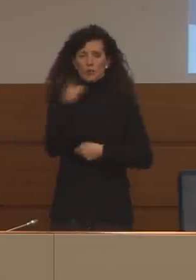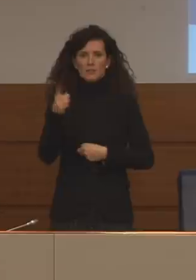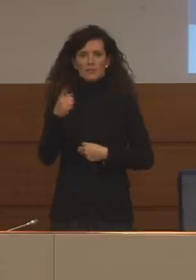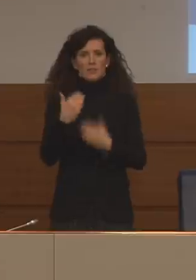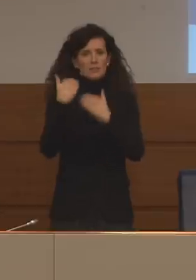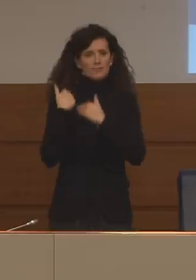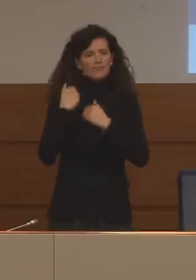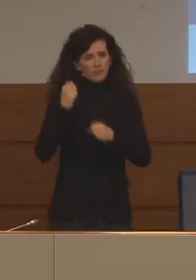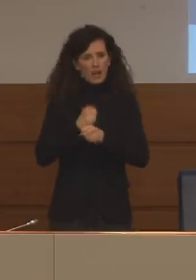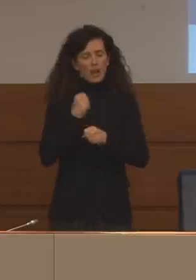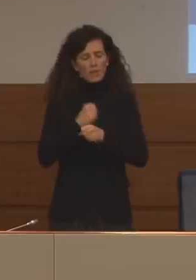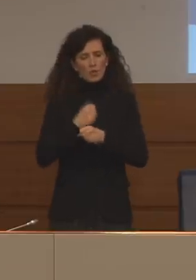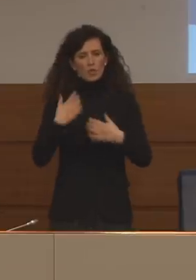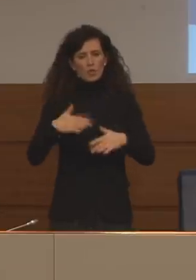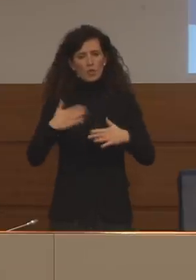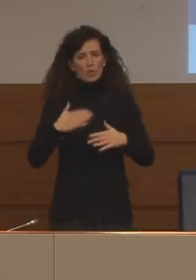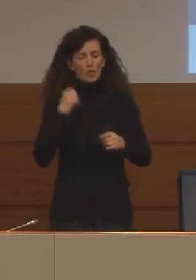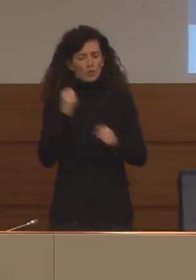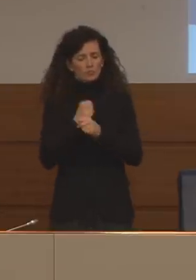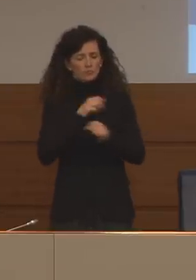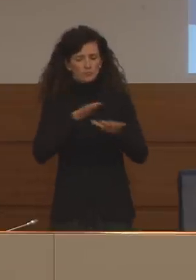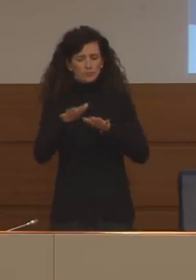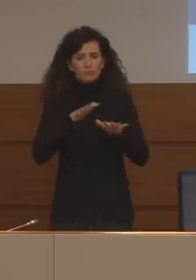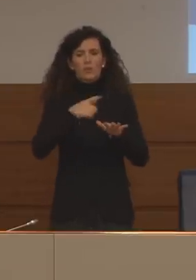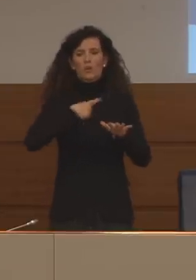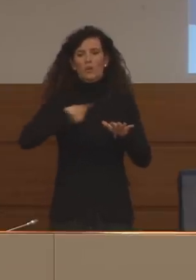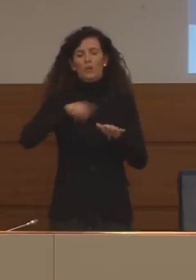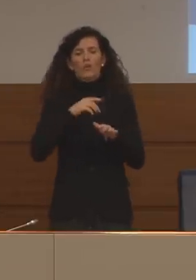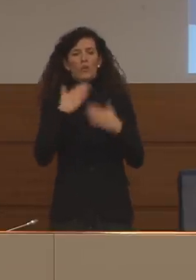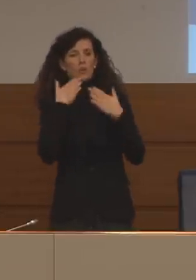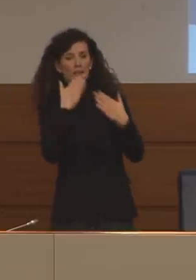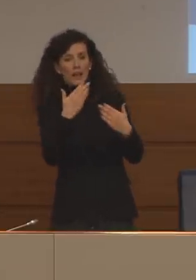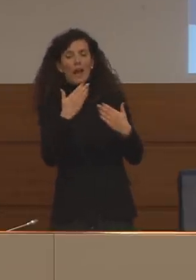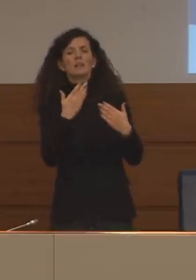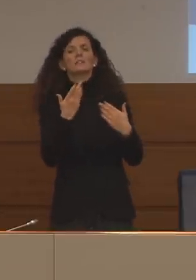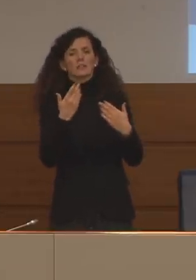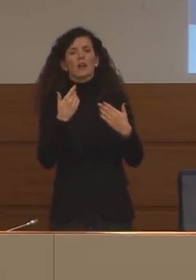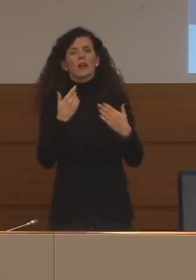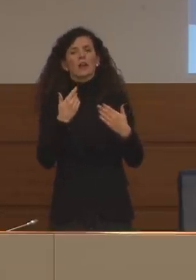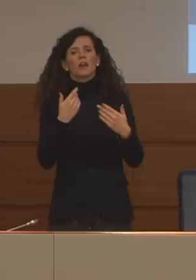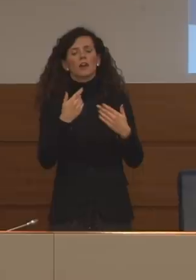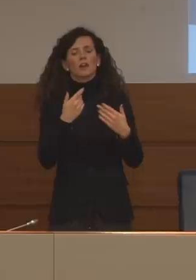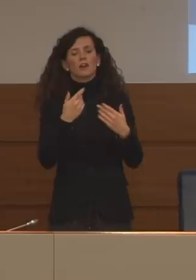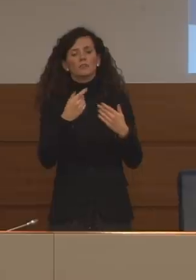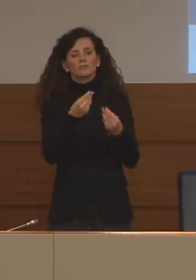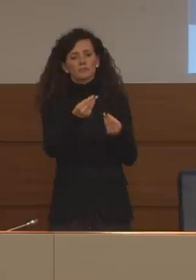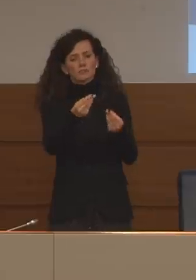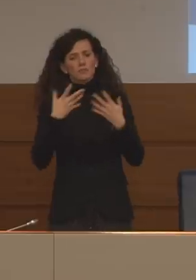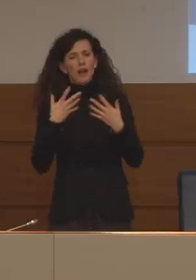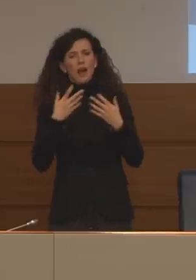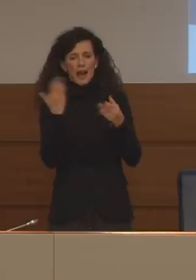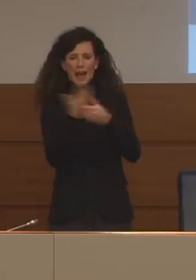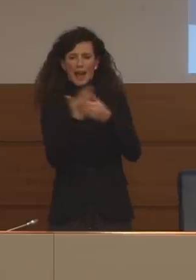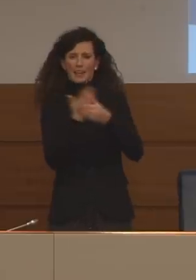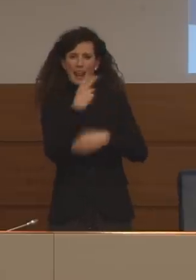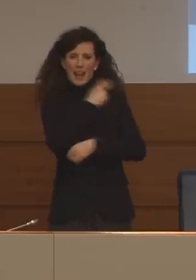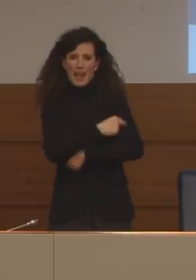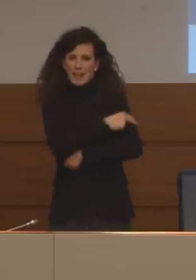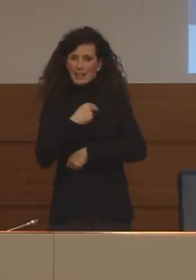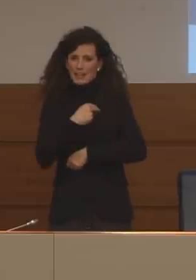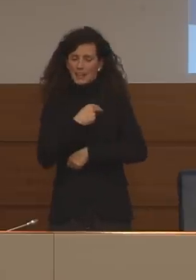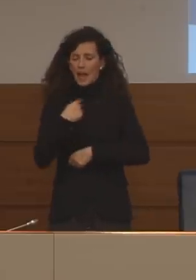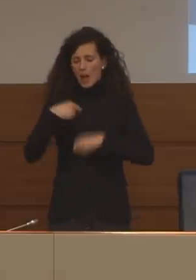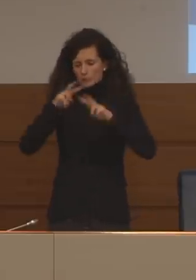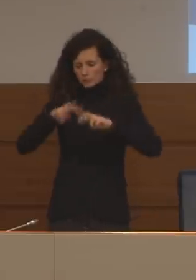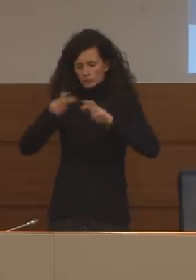e allora siamo veramente grati inviando le cartelle cliniche che ci consentono un'analisi di dettaglio i